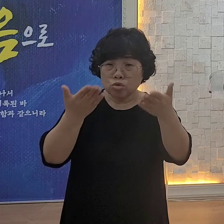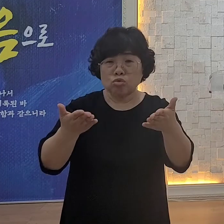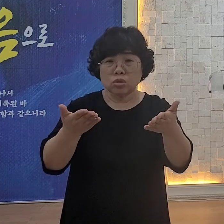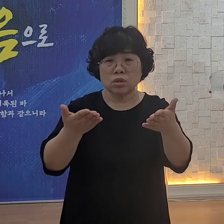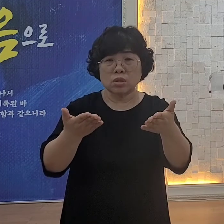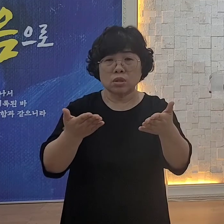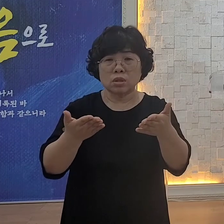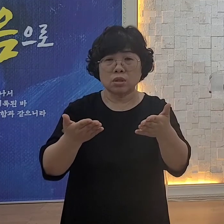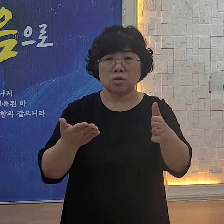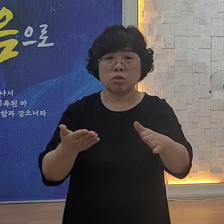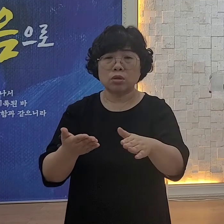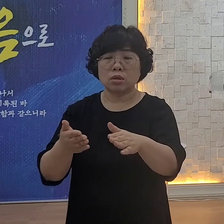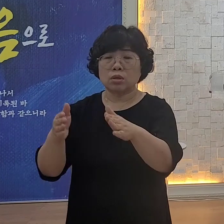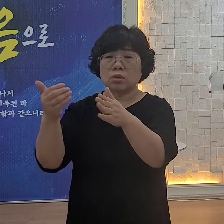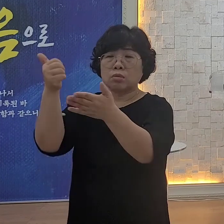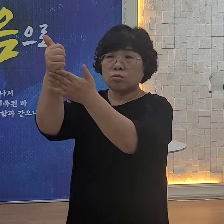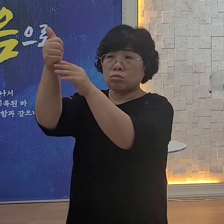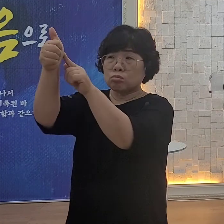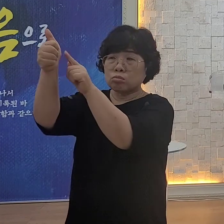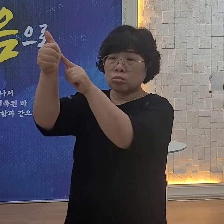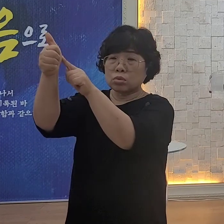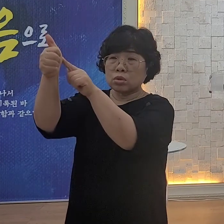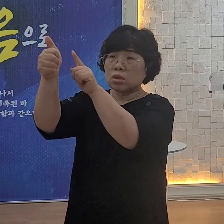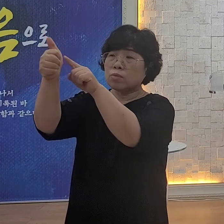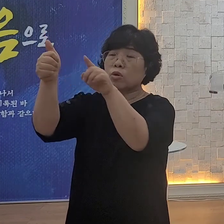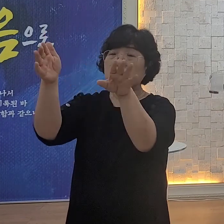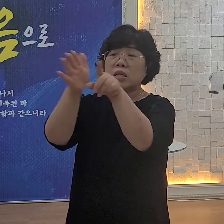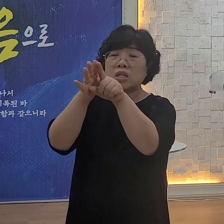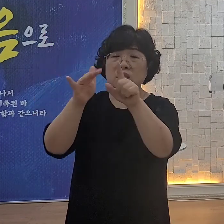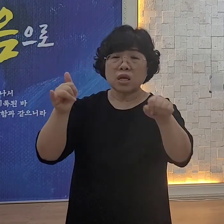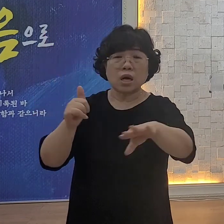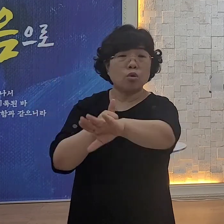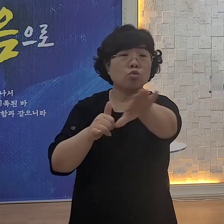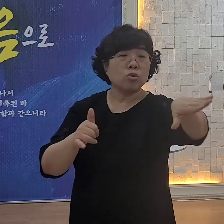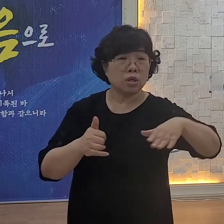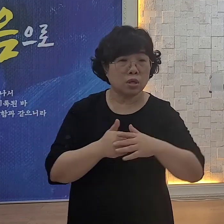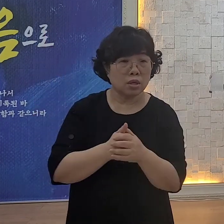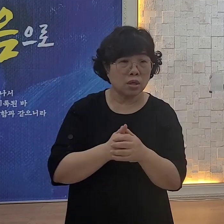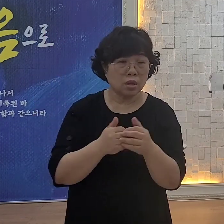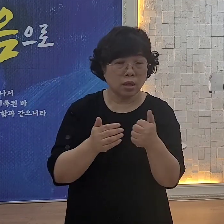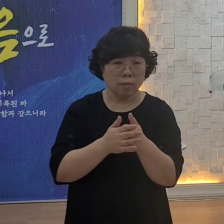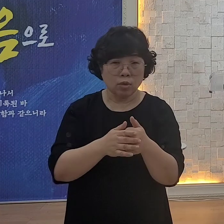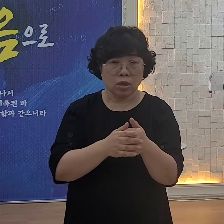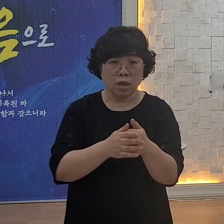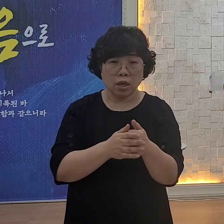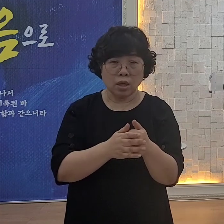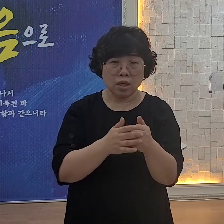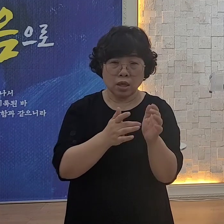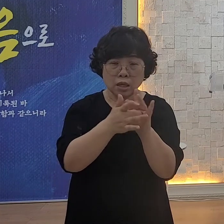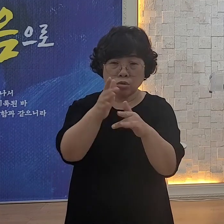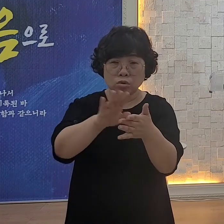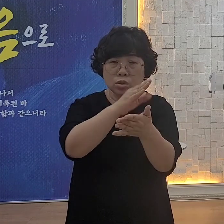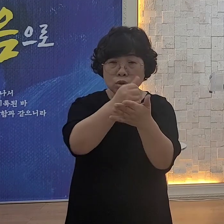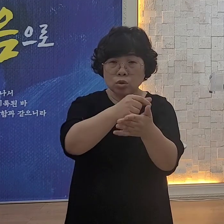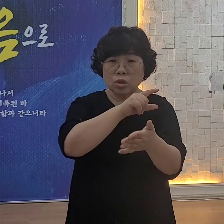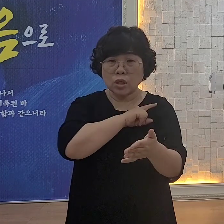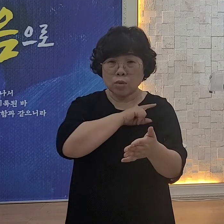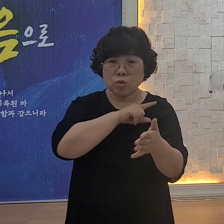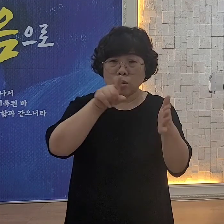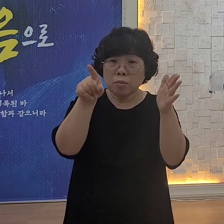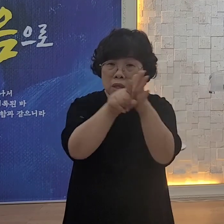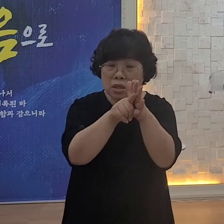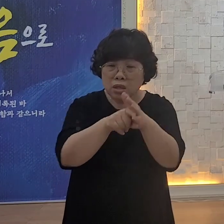믿는 자, 이게 우리 그리스도인입니다. 그래서 그 이름으로 믿어서 어렵게 된 자는 지난주에